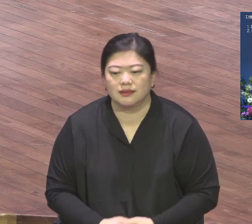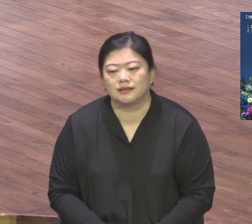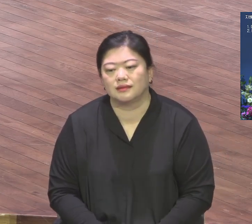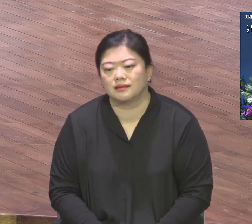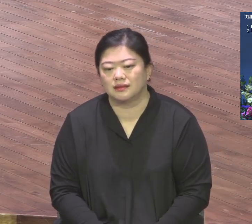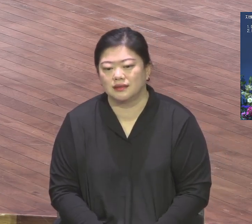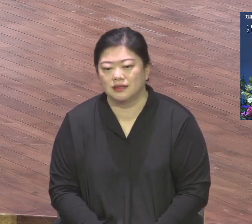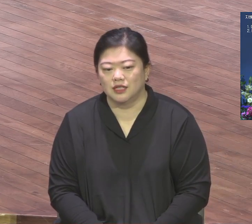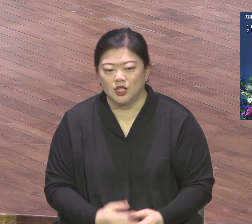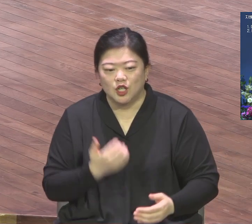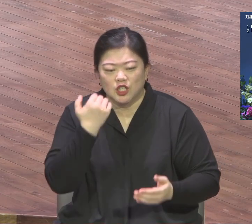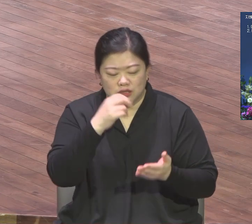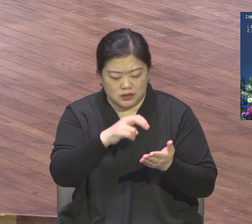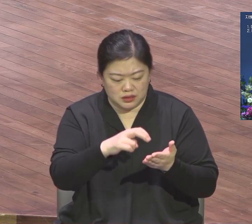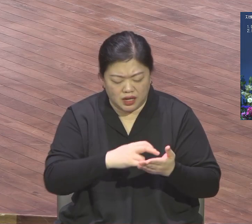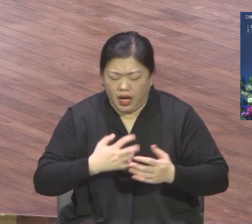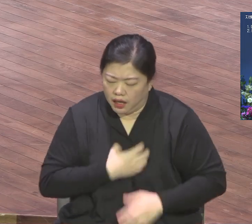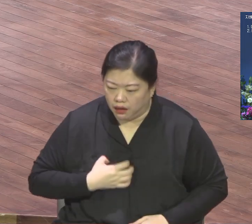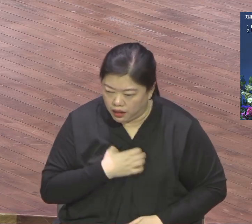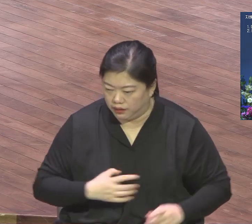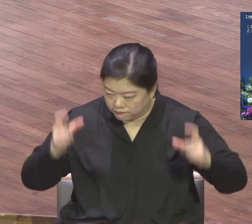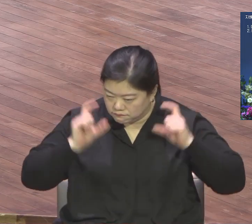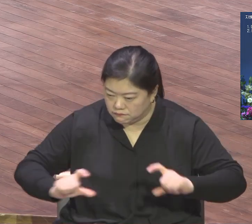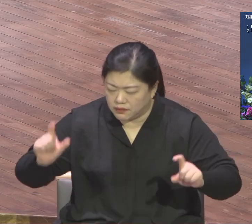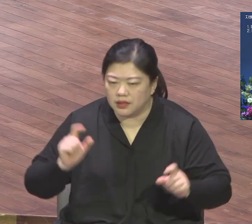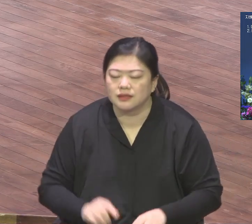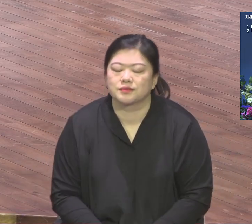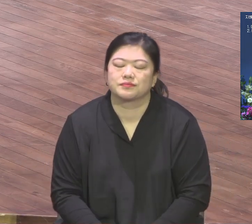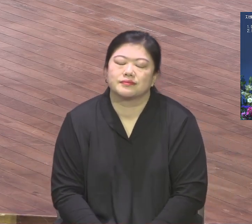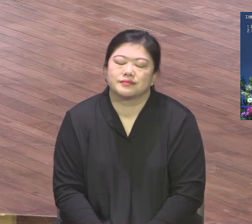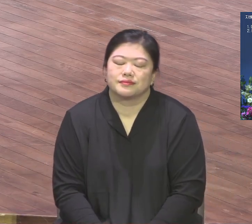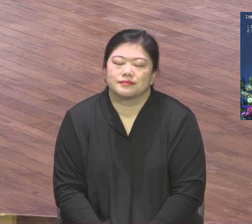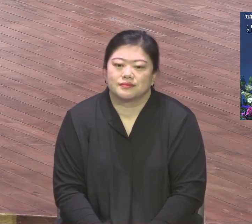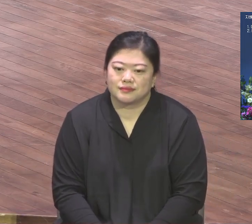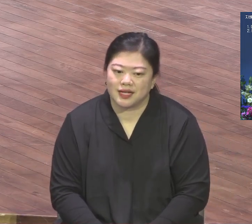걱정하고 그거요 사단에게 다 빼앗긴 마음이에요.